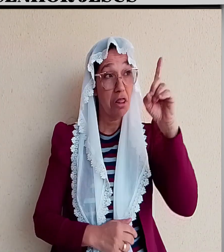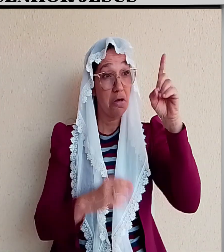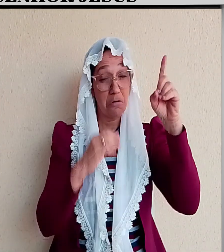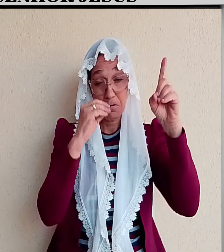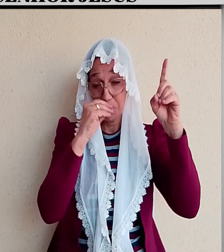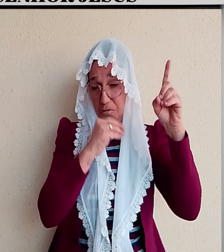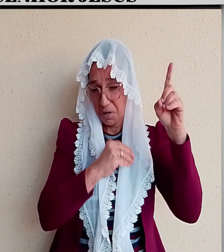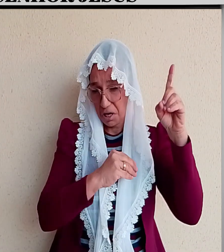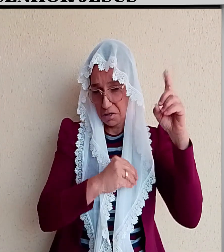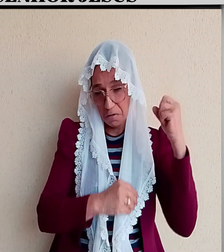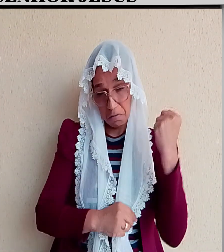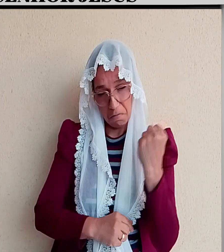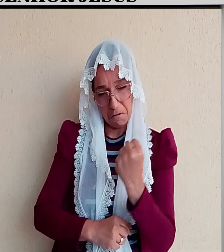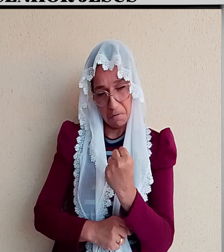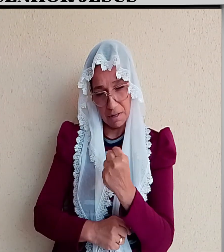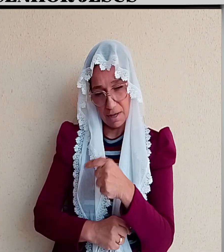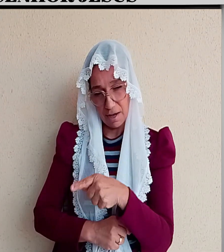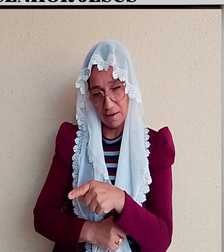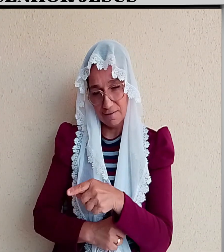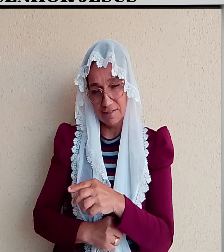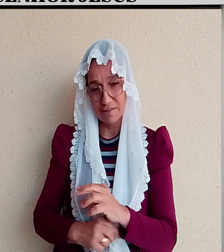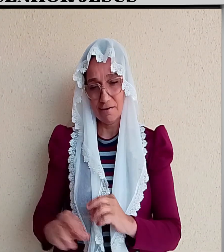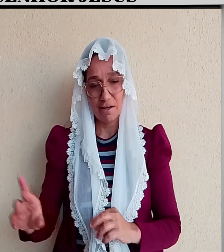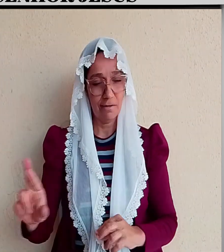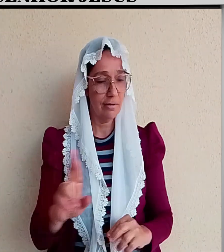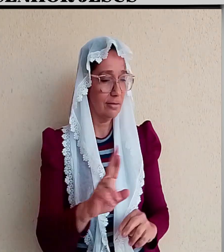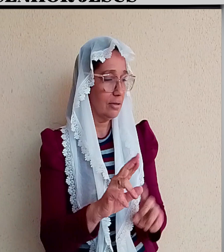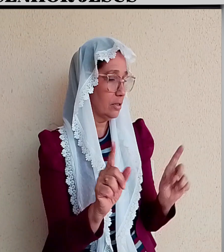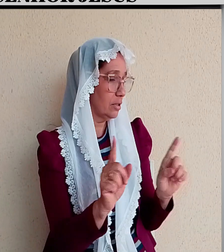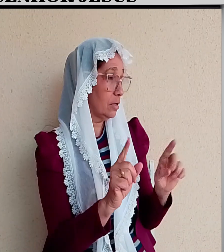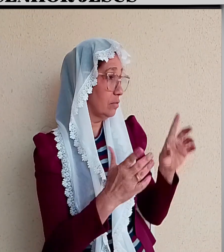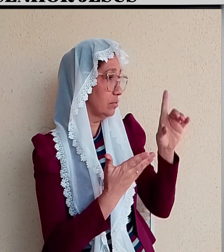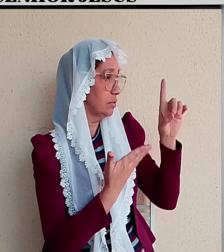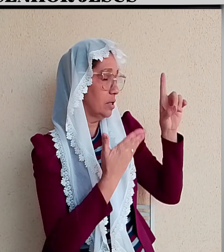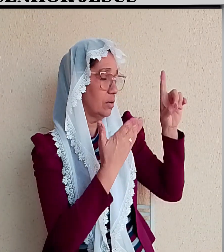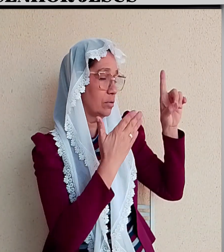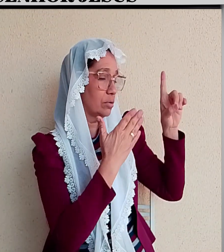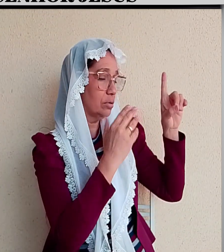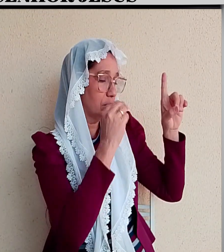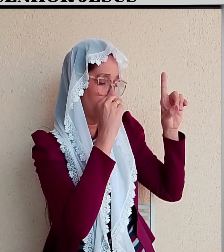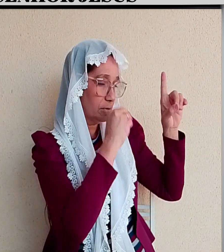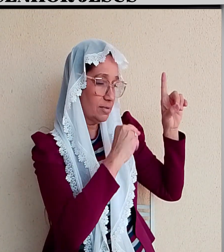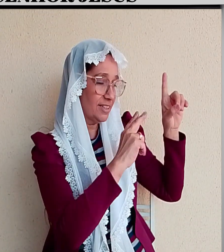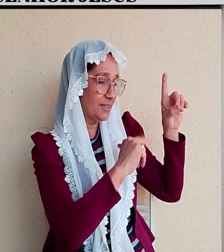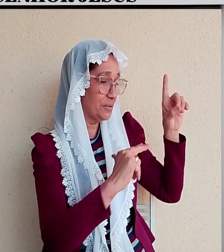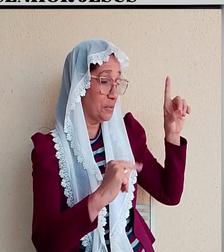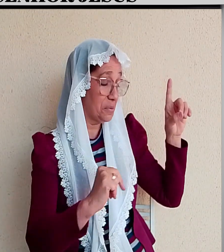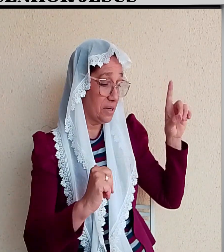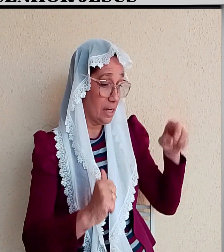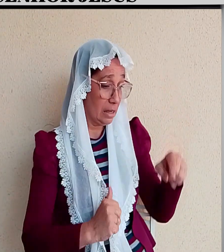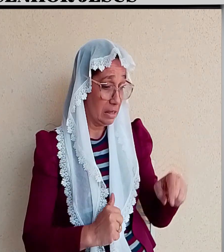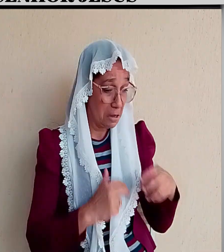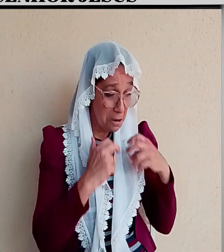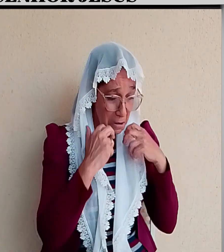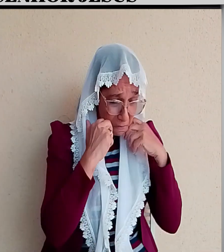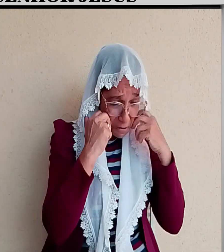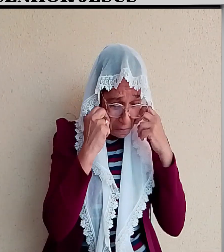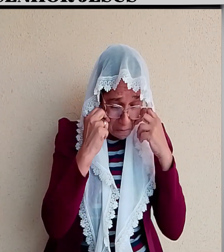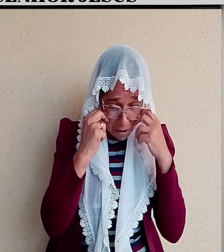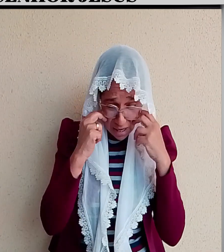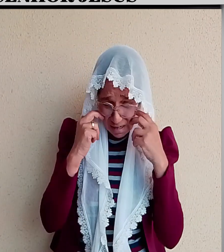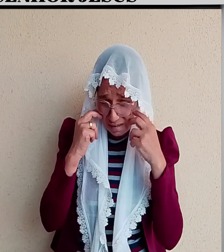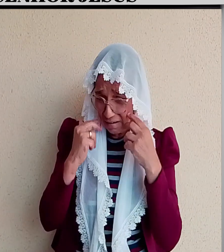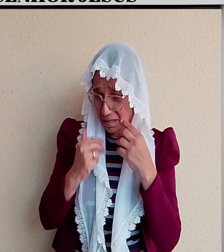roupa de soldado do anticristo, porque eu quero ser soldado ovelha. Glória a Jesus. O Senhor vai converter a muitos com a tua